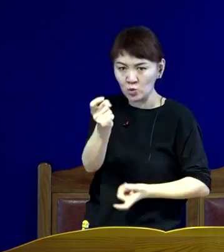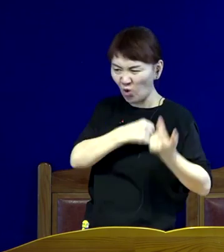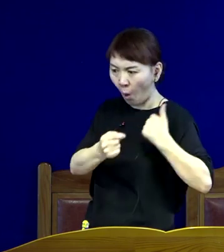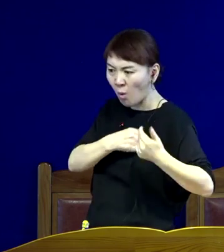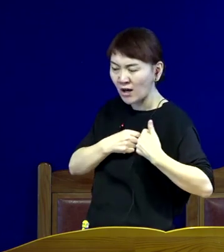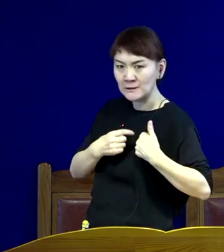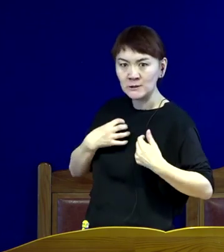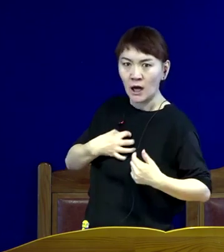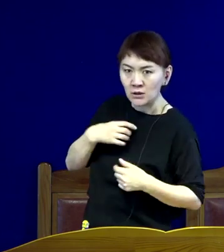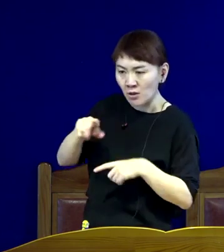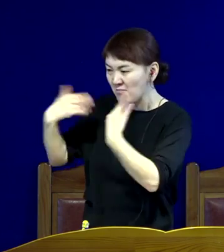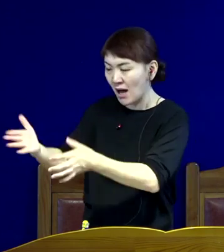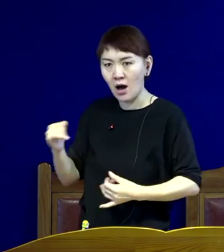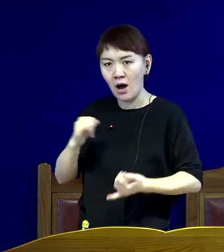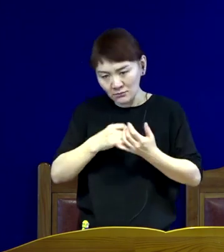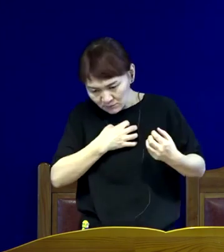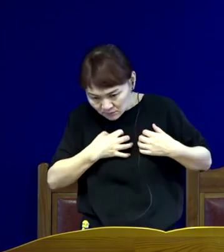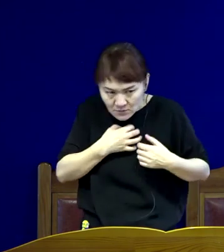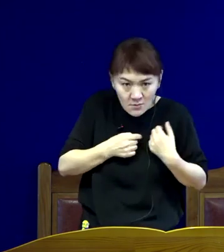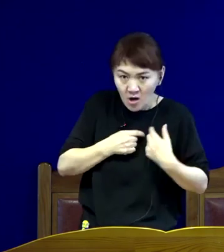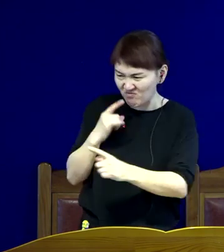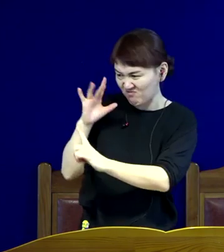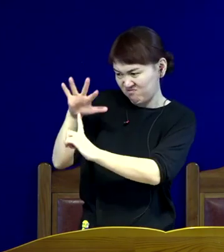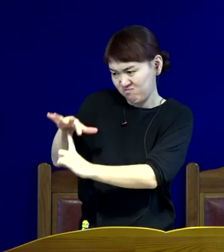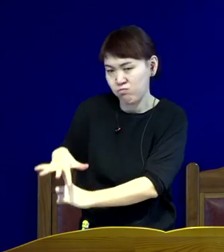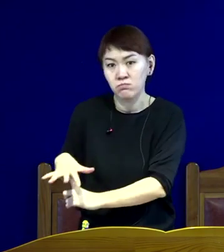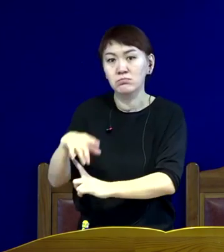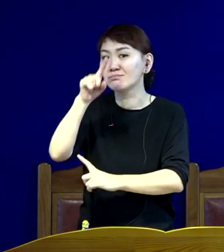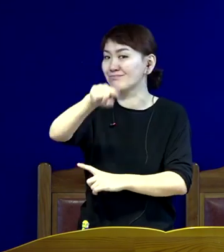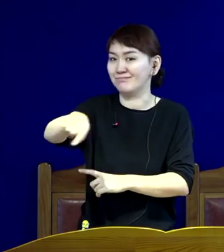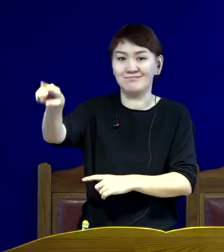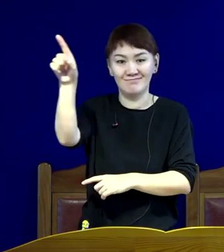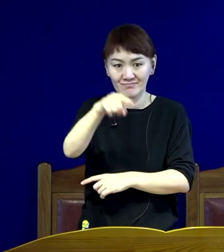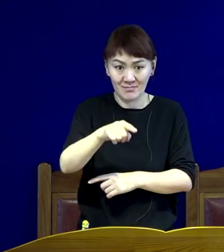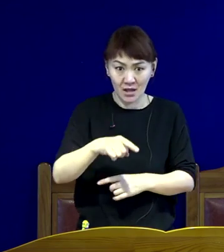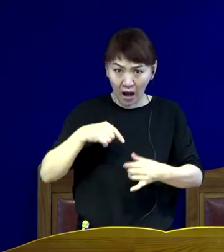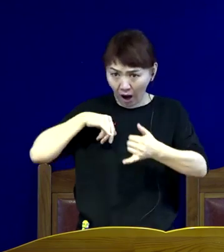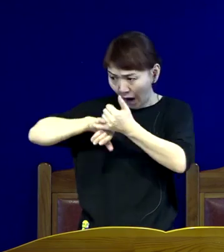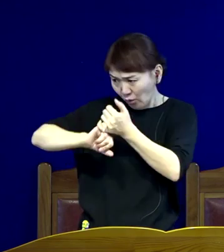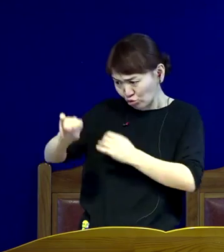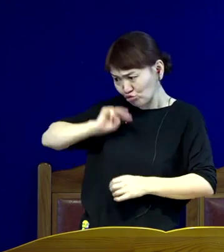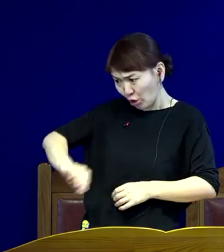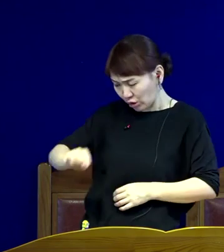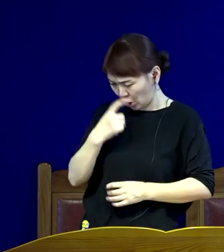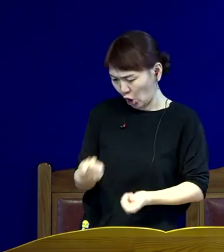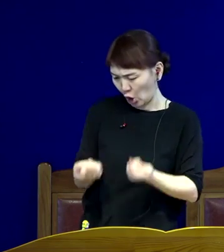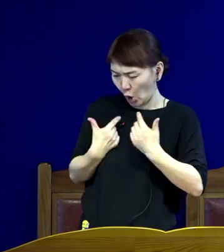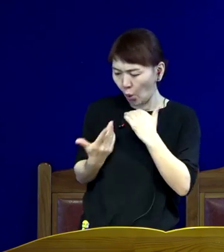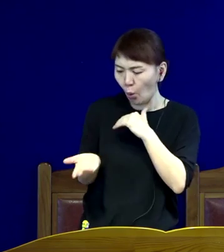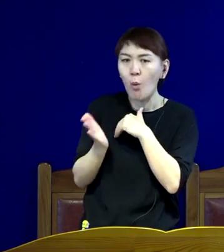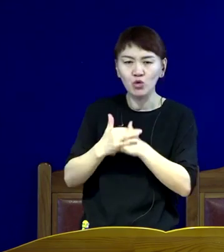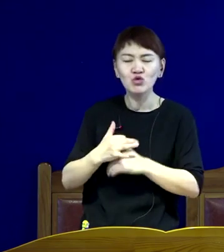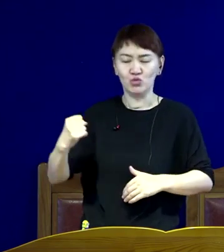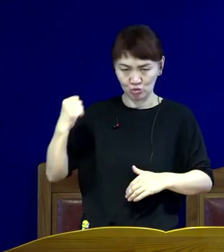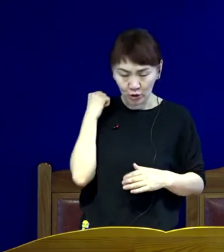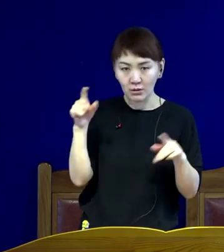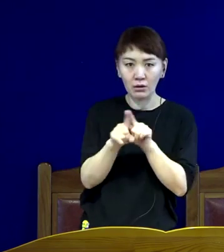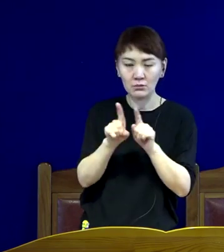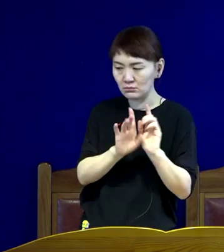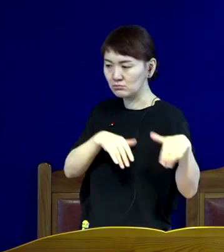Бүр цаашлаад эхнэрийнхээ төлөө өгөх чадах хэмжээний нөхөр хүн сэтгэлтэй байх хэрэгтэй гэсэн. Яга дүүл эмэгтэйг үхнэр хүн сул